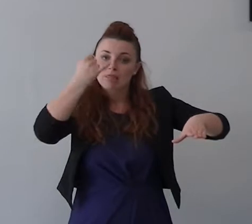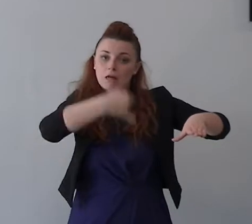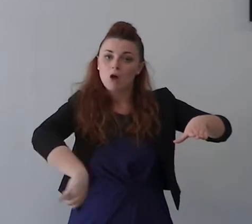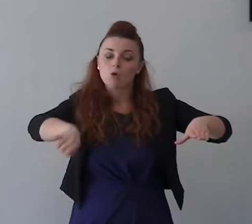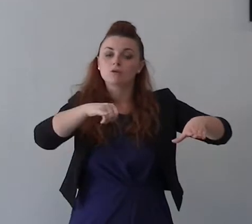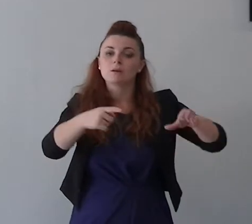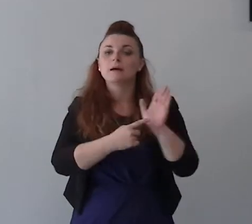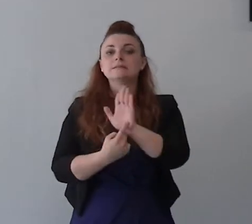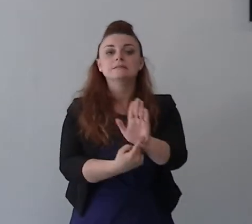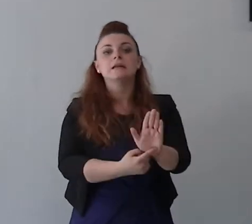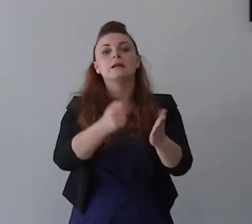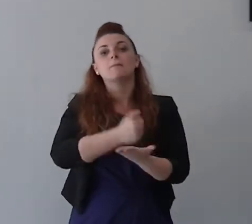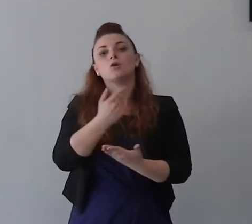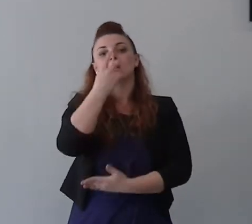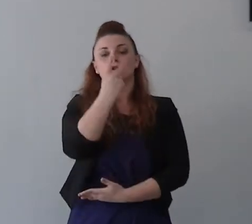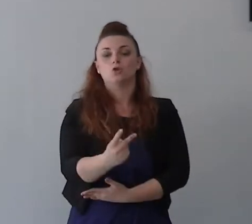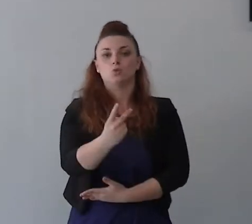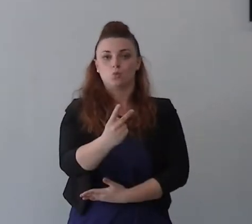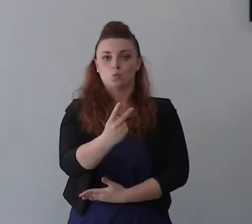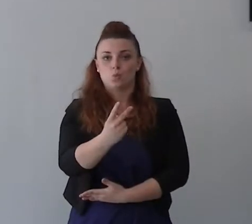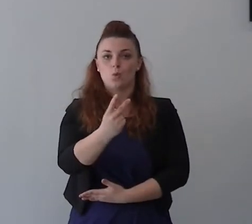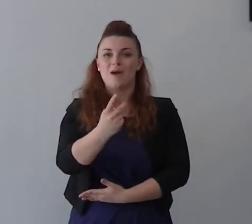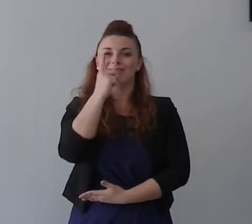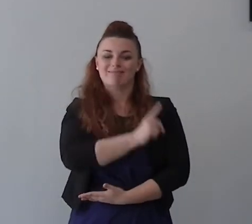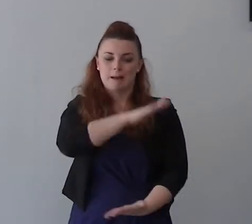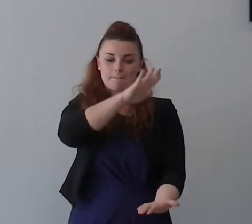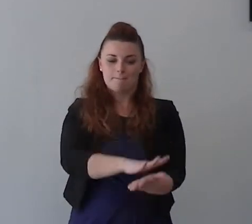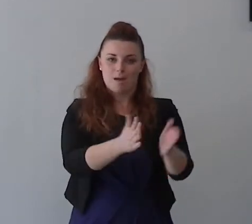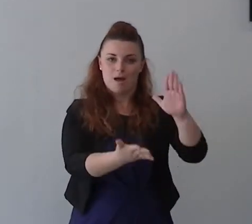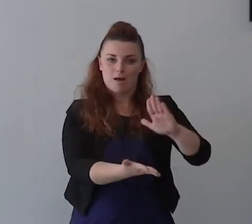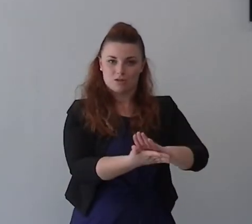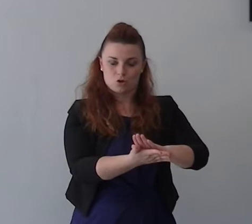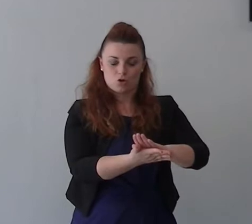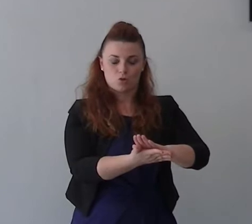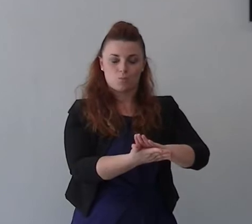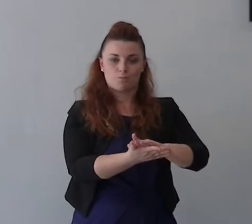due segni importantissimi come simbolo del nuovo patto. E dalla prossima,